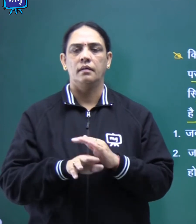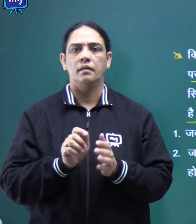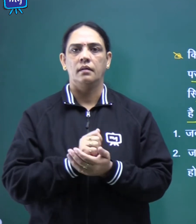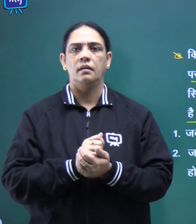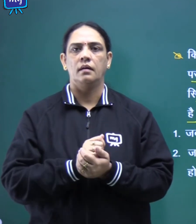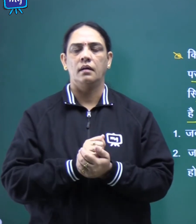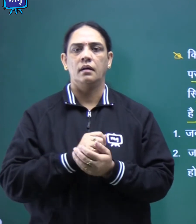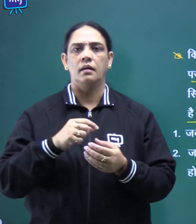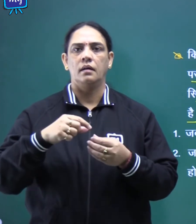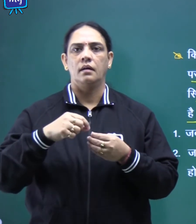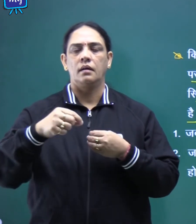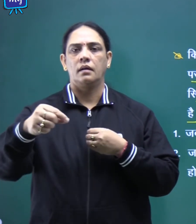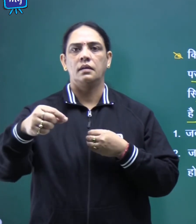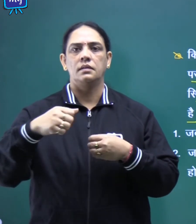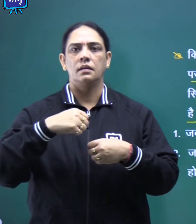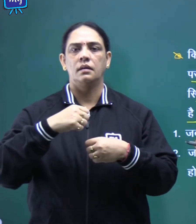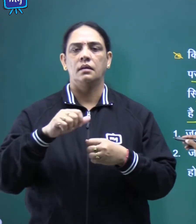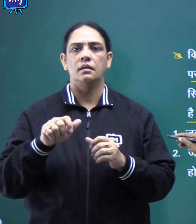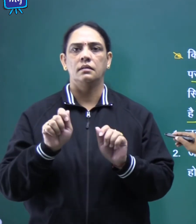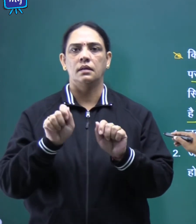खींची जा सकती है।